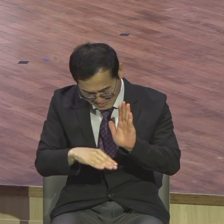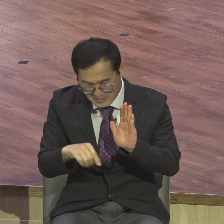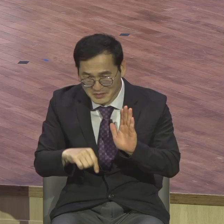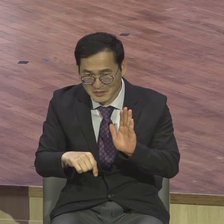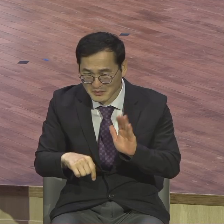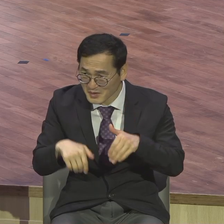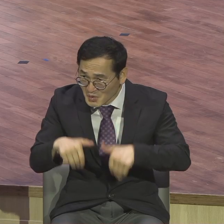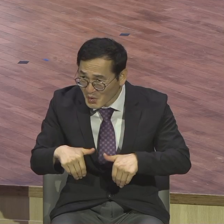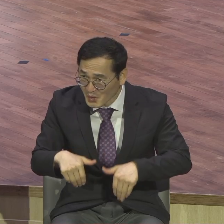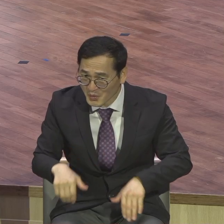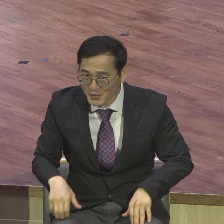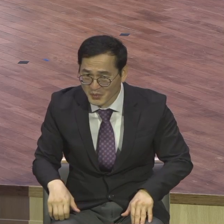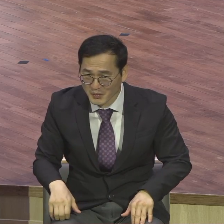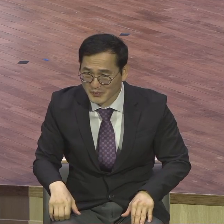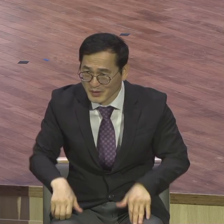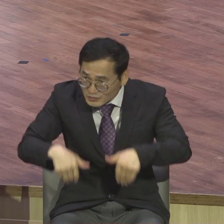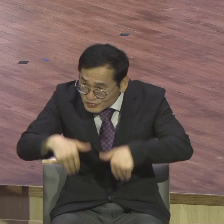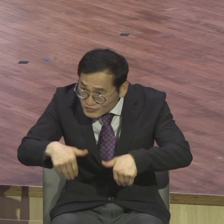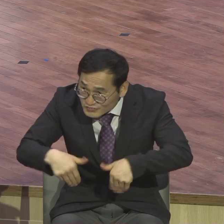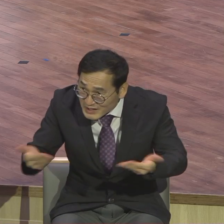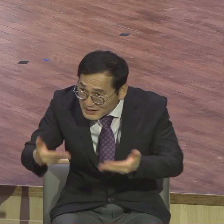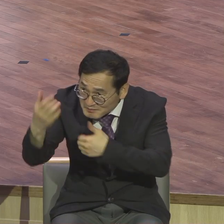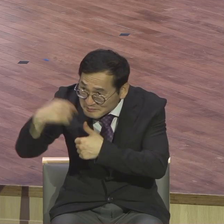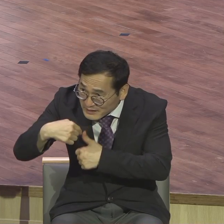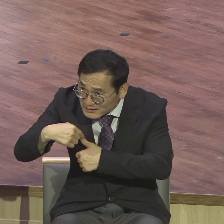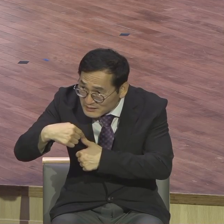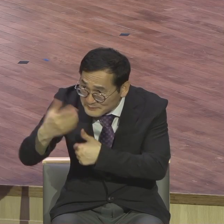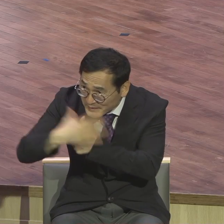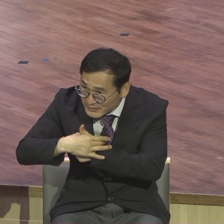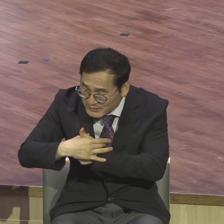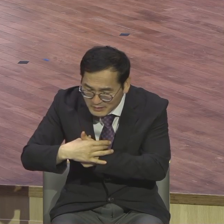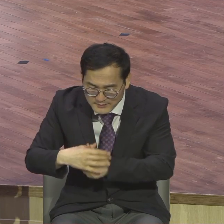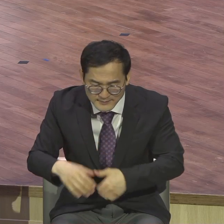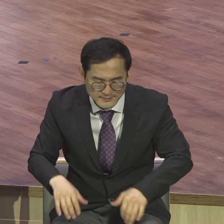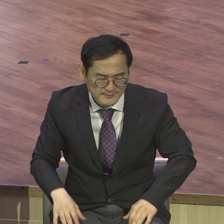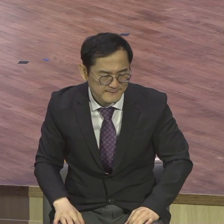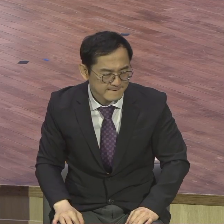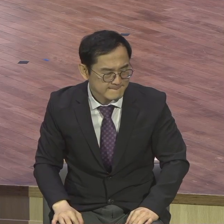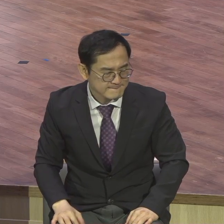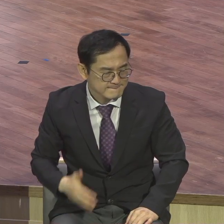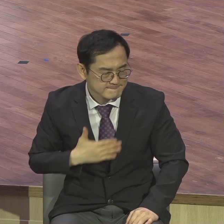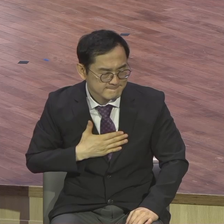왜 나는 이것밖에 안 줘. 비교의식. 비교의식이죠.